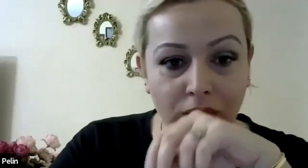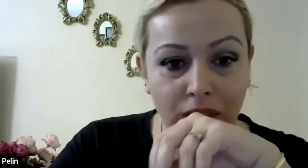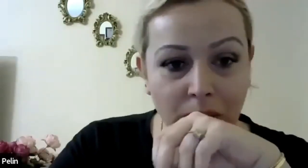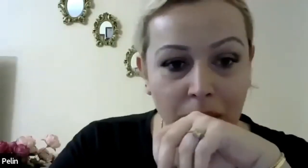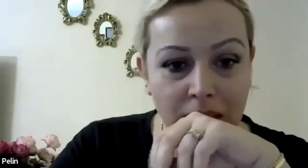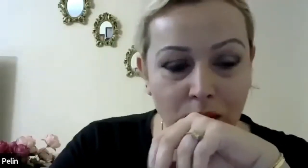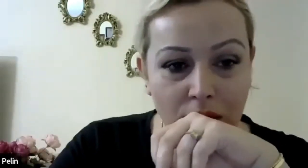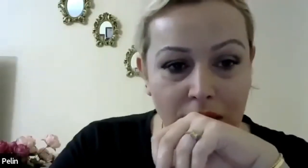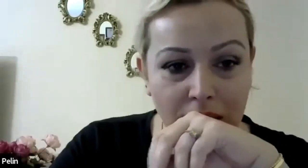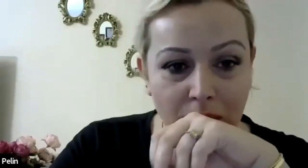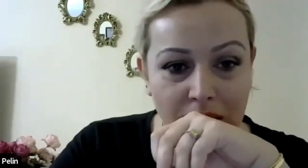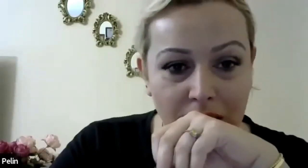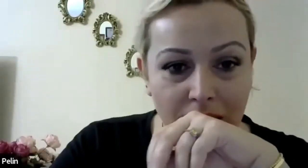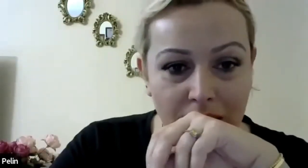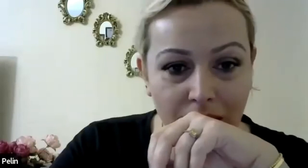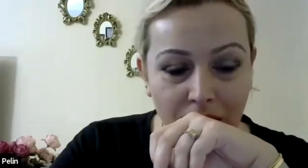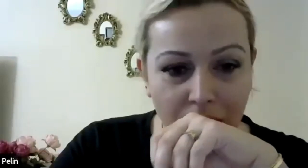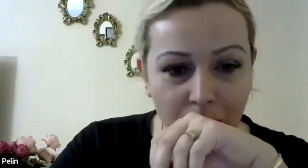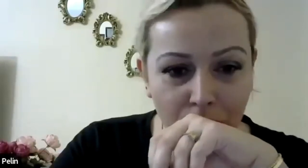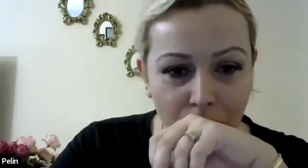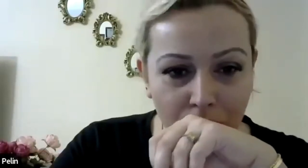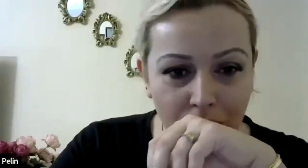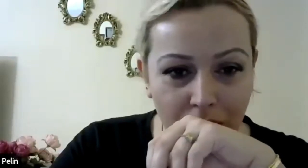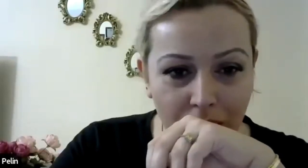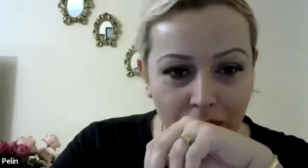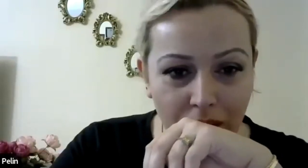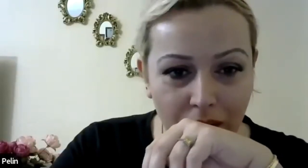Seyfettin Bey, siz gösterir misiniz? Seyfettin Baloğlu.